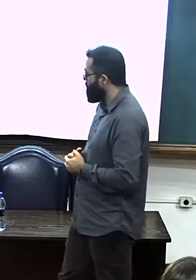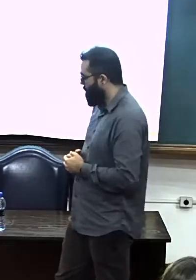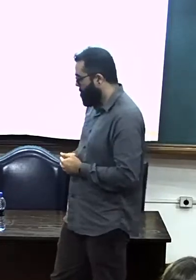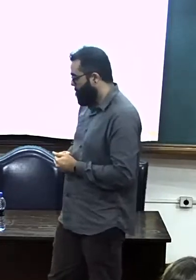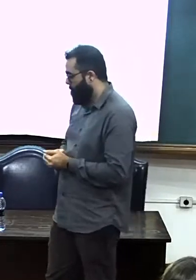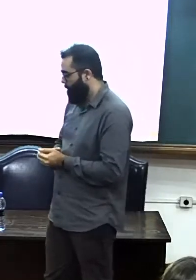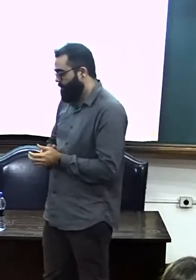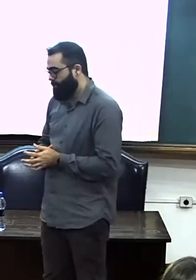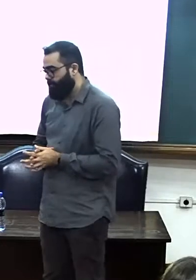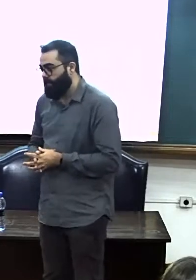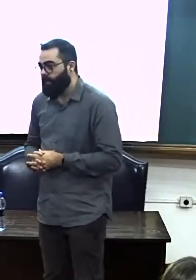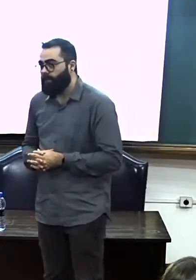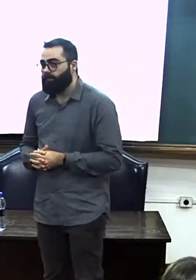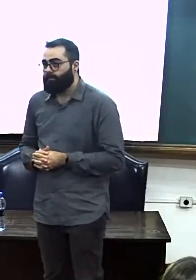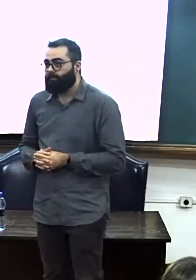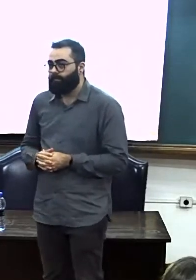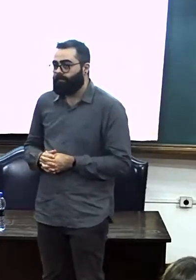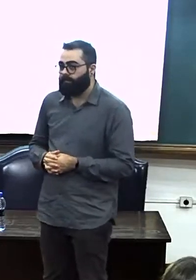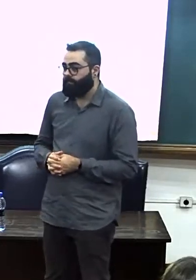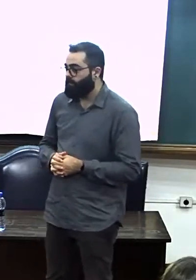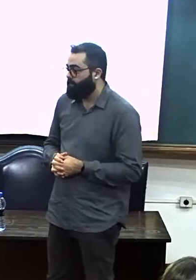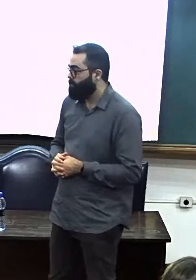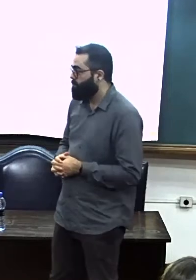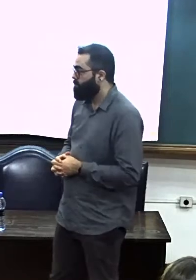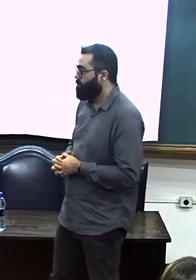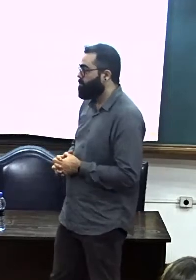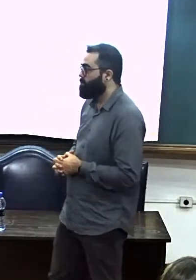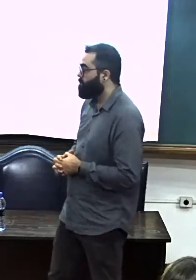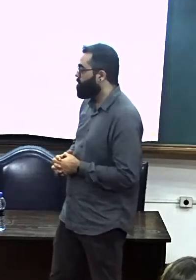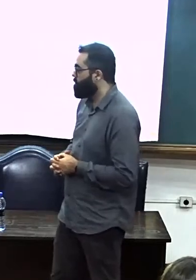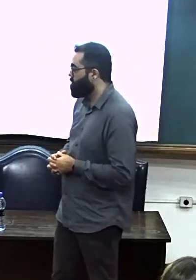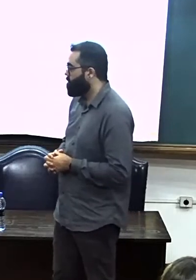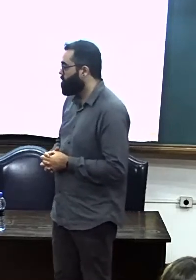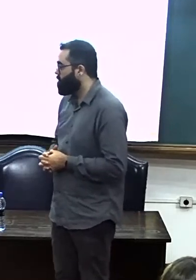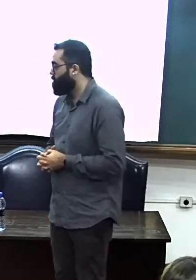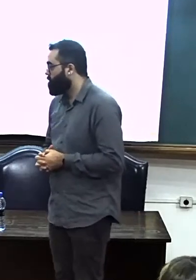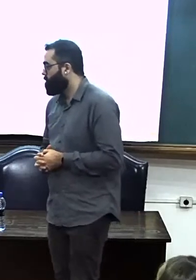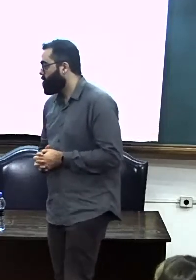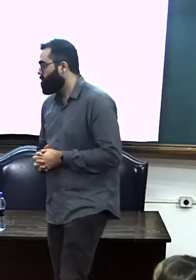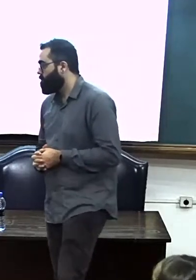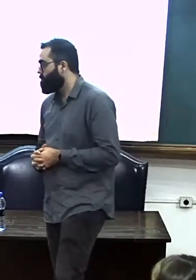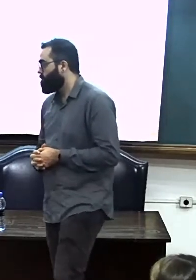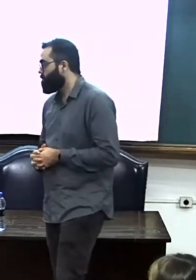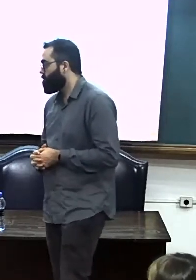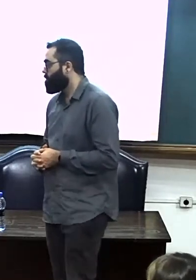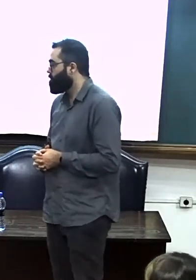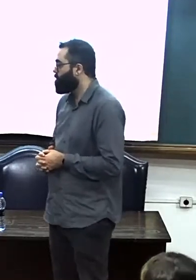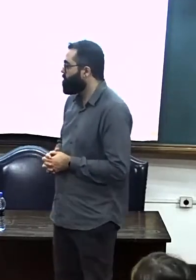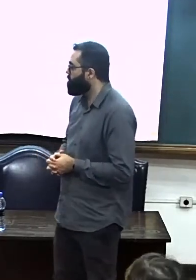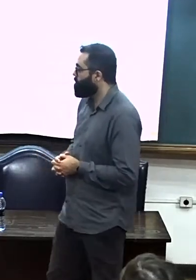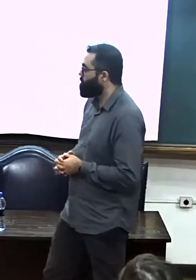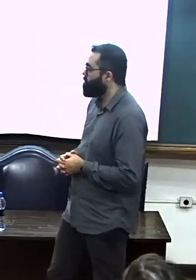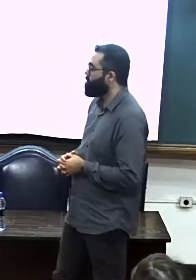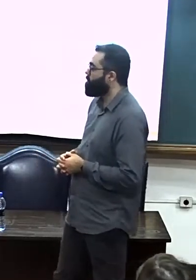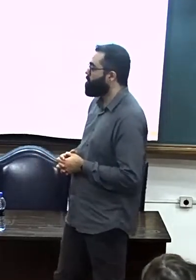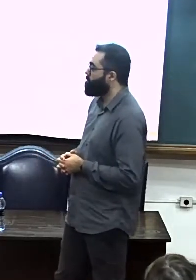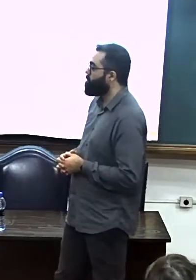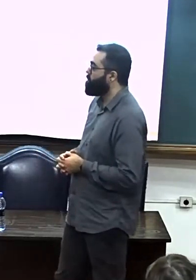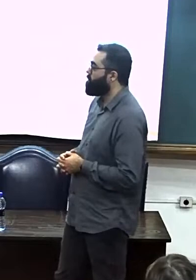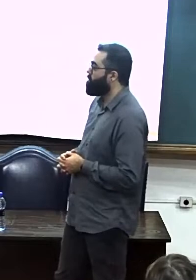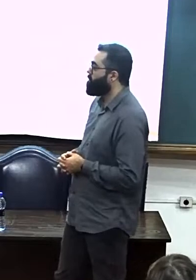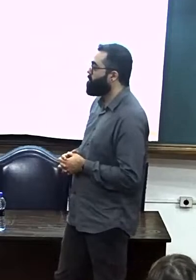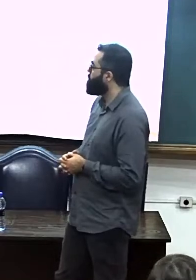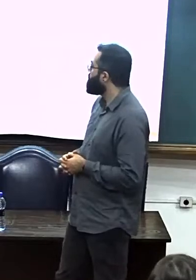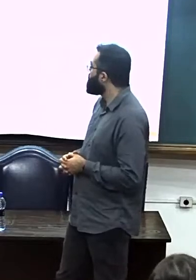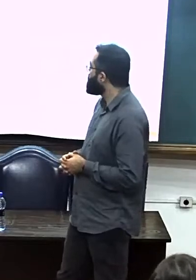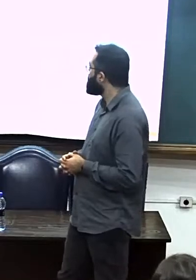o último componente desse modelo, sorry, Donna, yeah. Thank you. O último componente desse modelo é esse gerador de